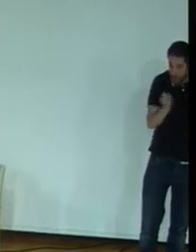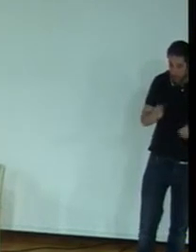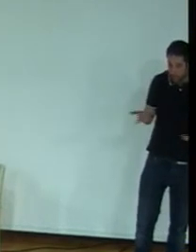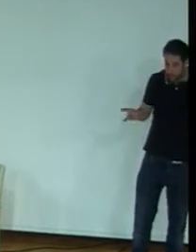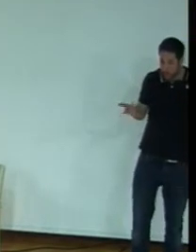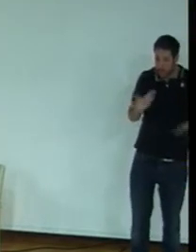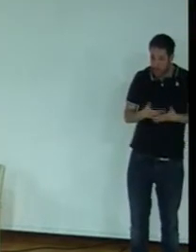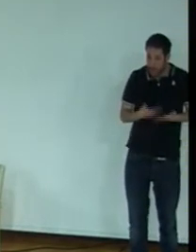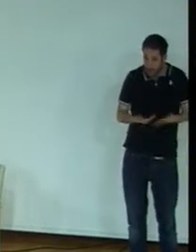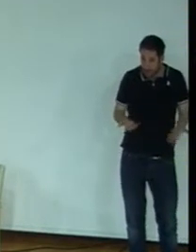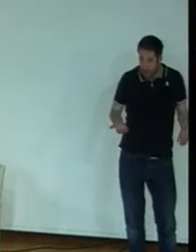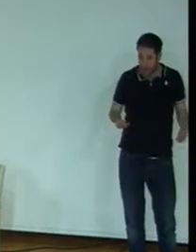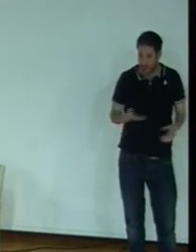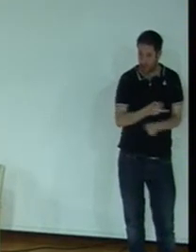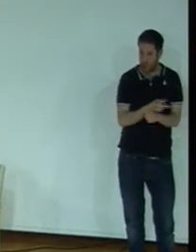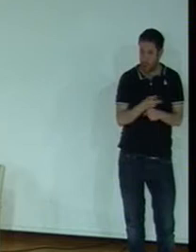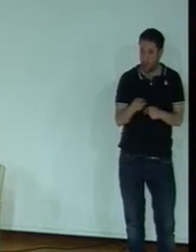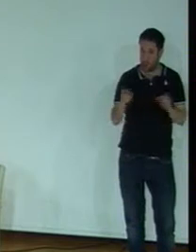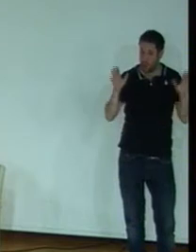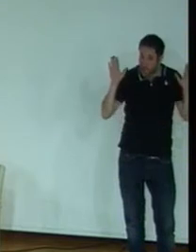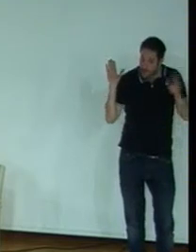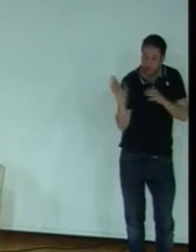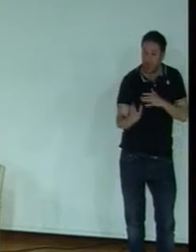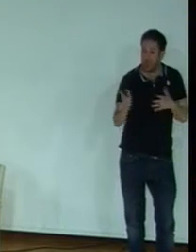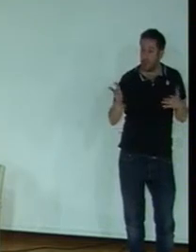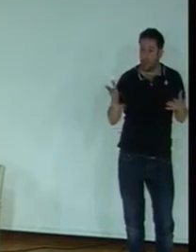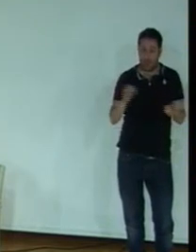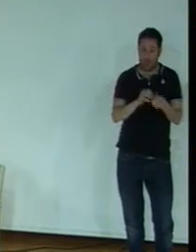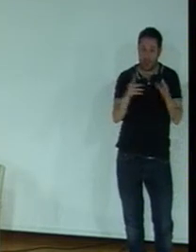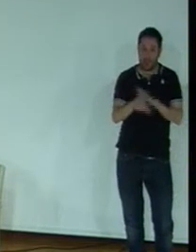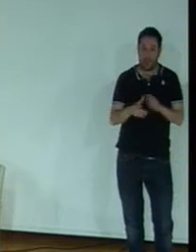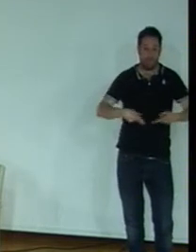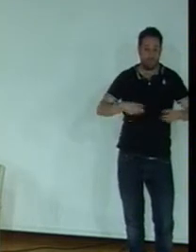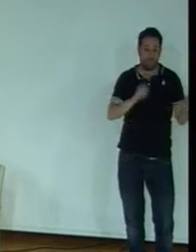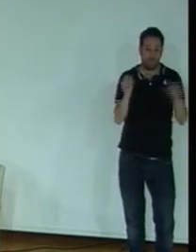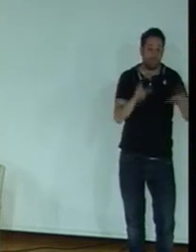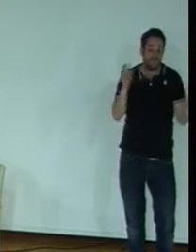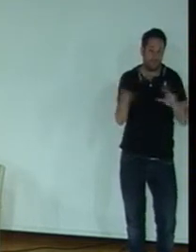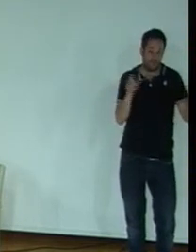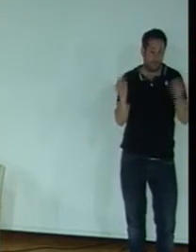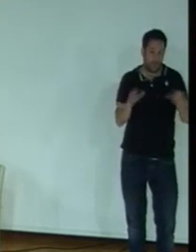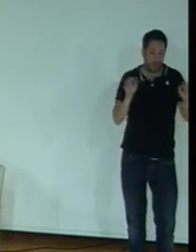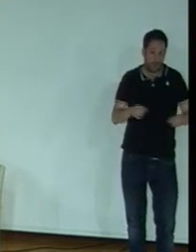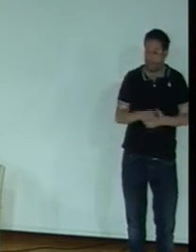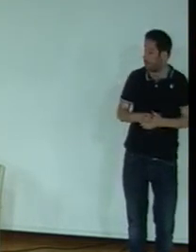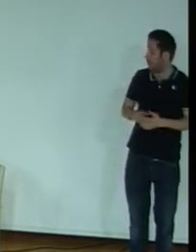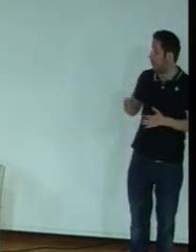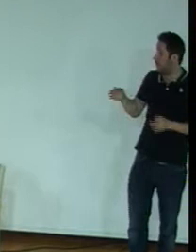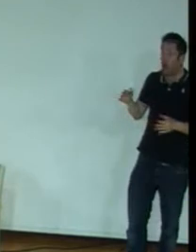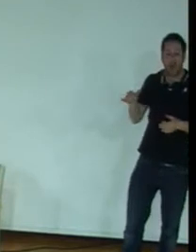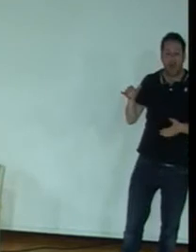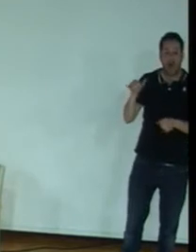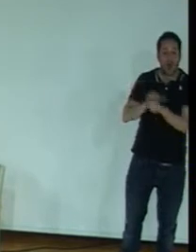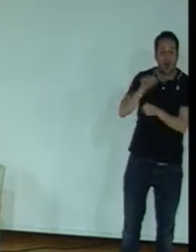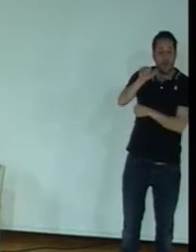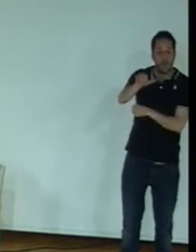bien ça, justement, l'un des dangers de l'utilisation de l'Internet. Alors, je rappelle juste une chose, c'est que dans l'aviation, les boîtes noires